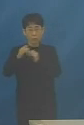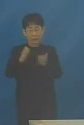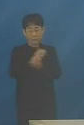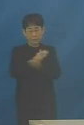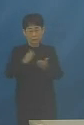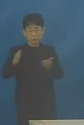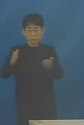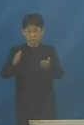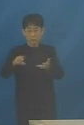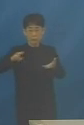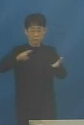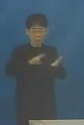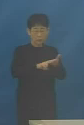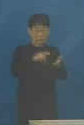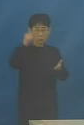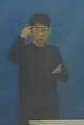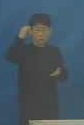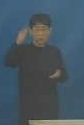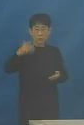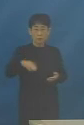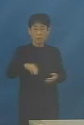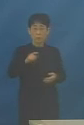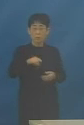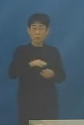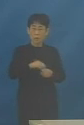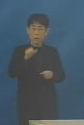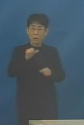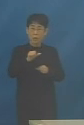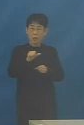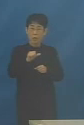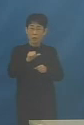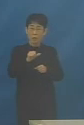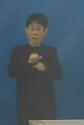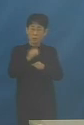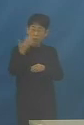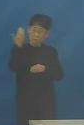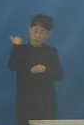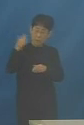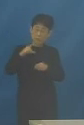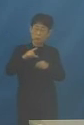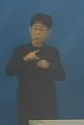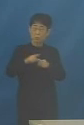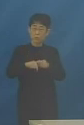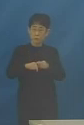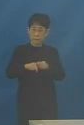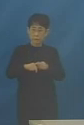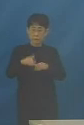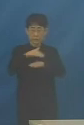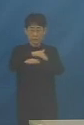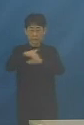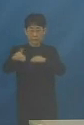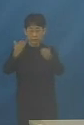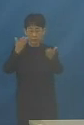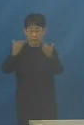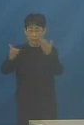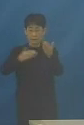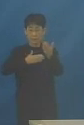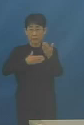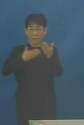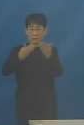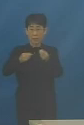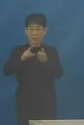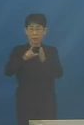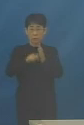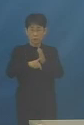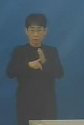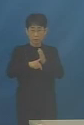このこれ多分5年くらい前に実際に計画明らかになったときと自衛隊その後の